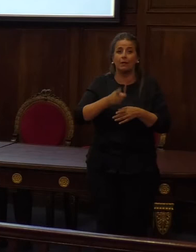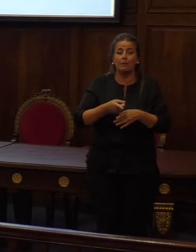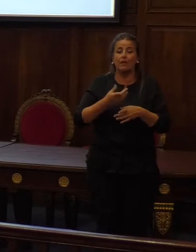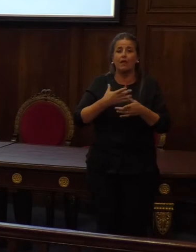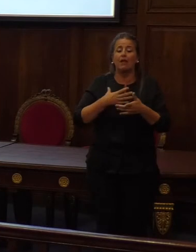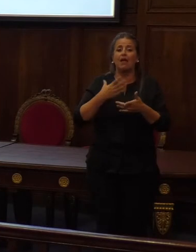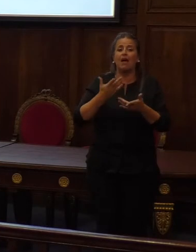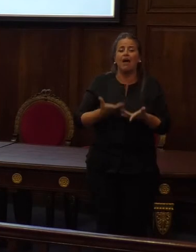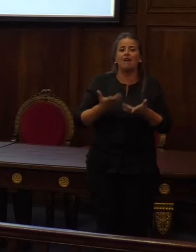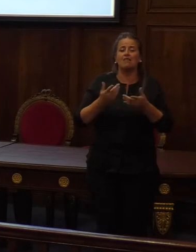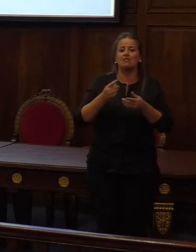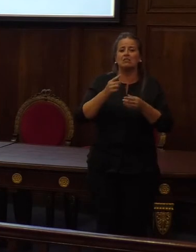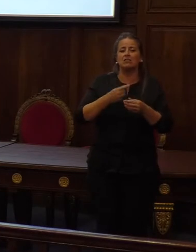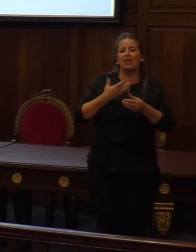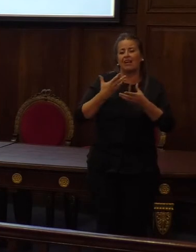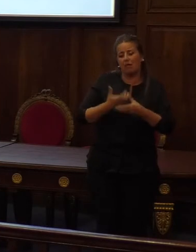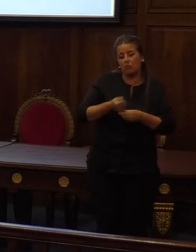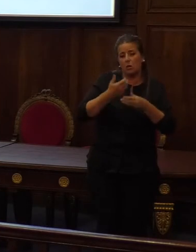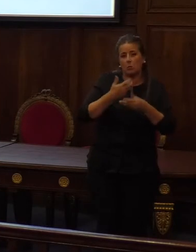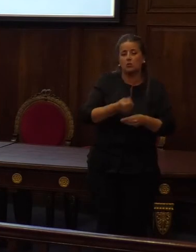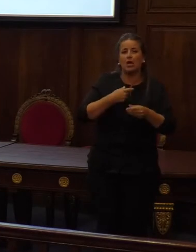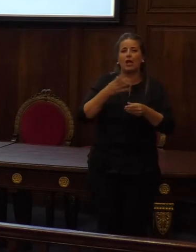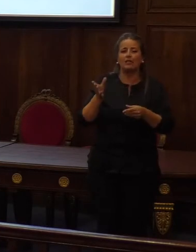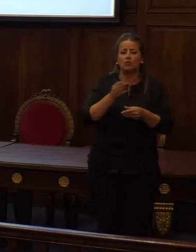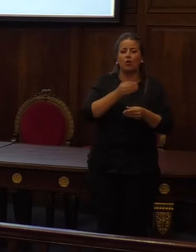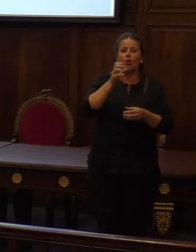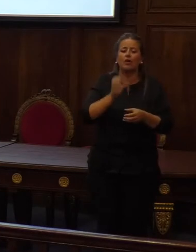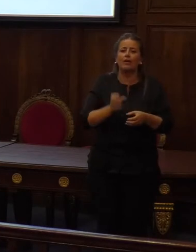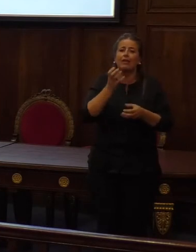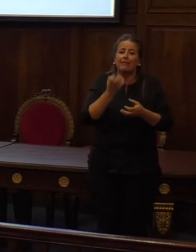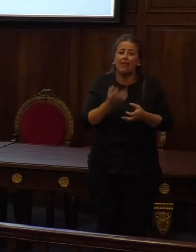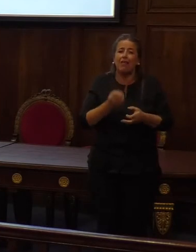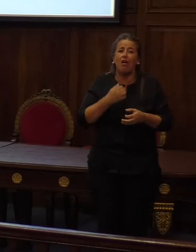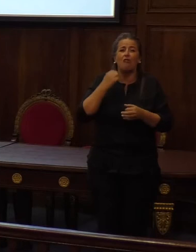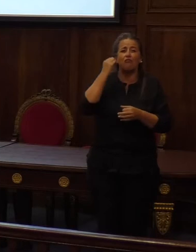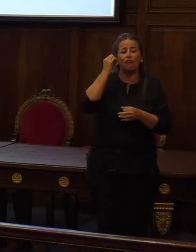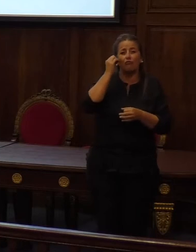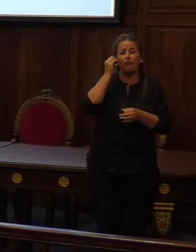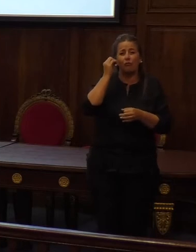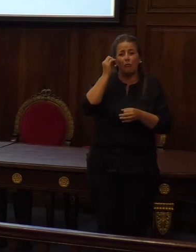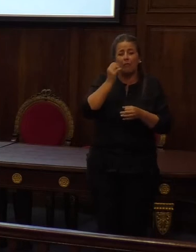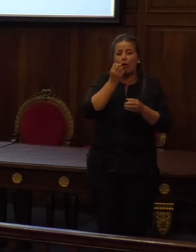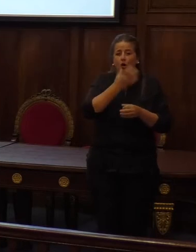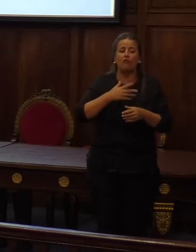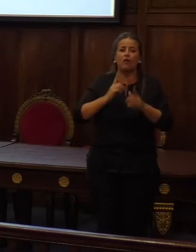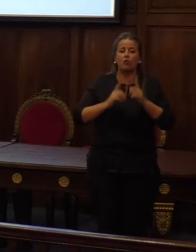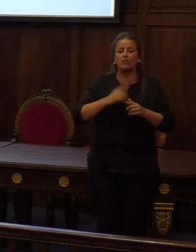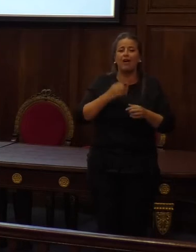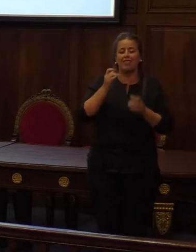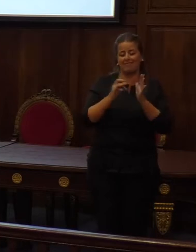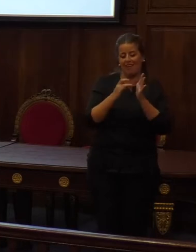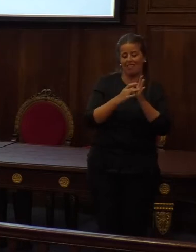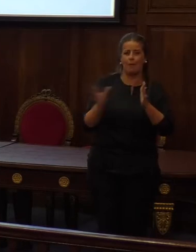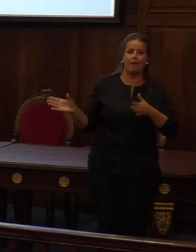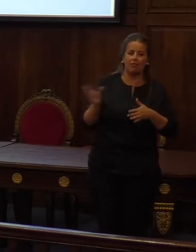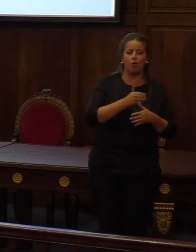a contribuir en caso de lo que se entienda pertinente en pos de una mejor facultad de calidad para todos. Aprovechamos la